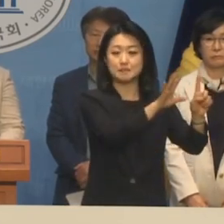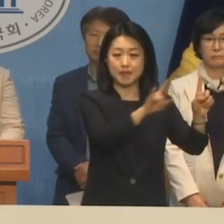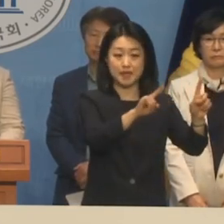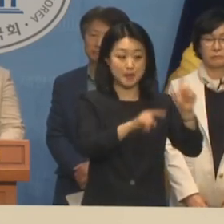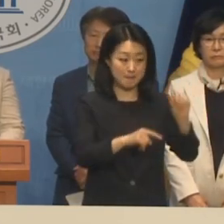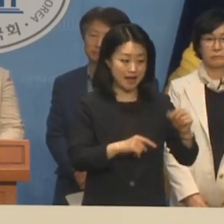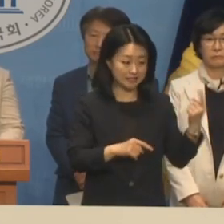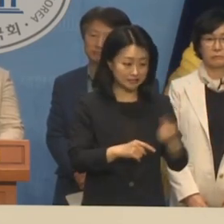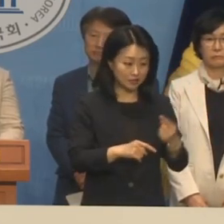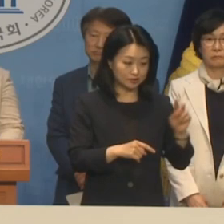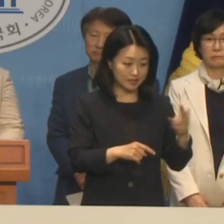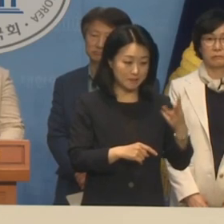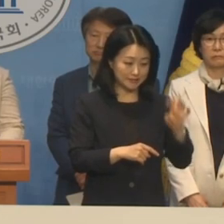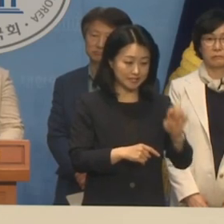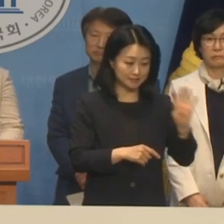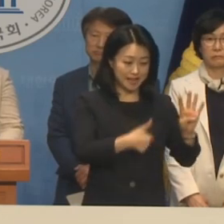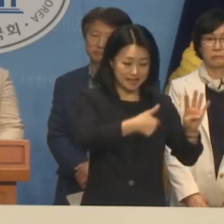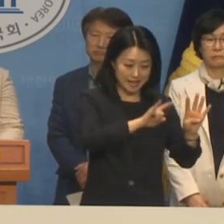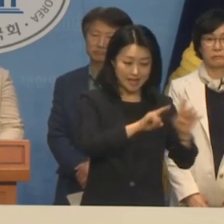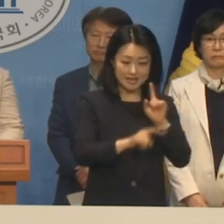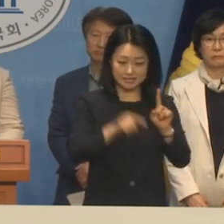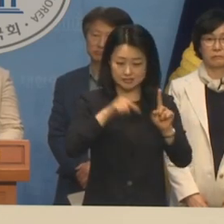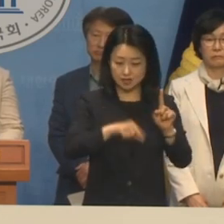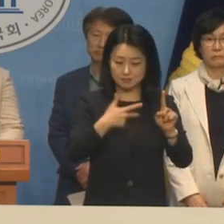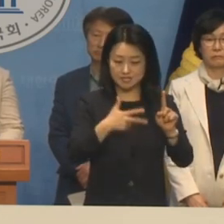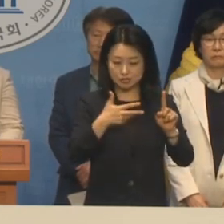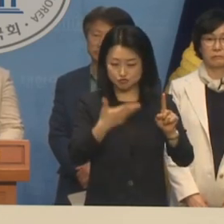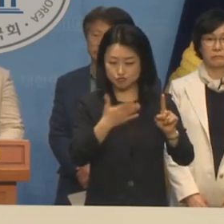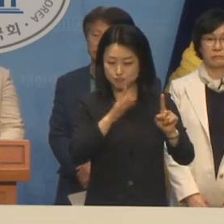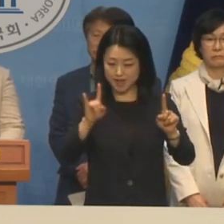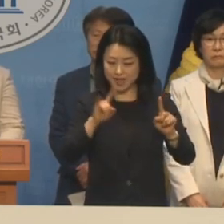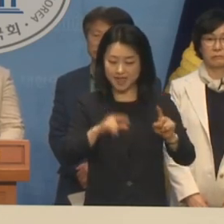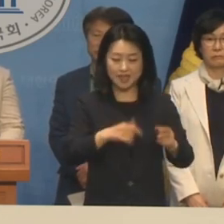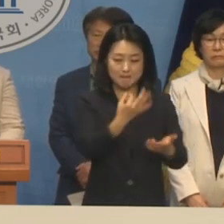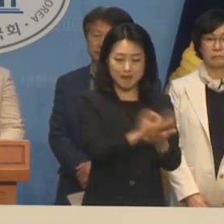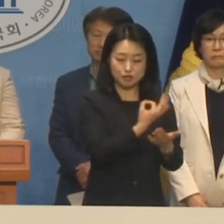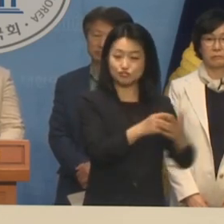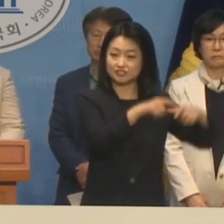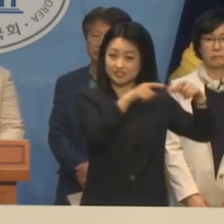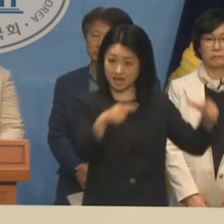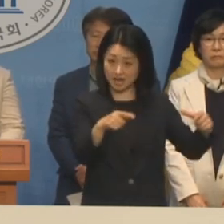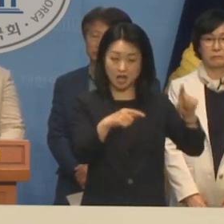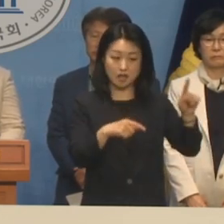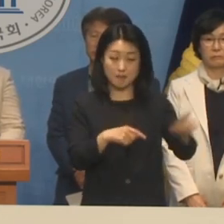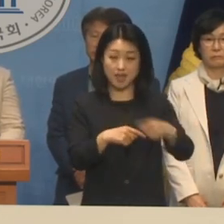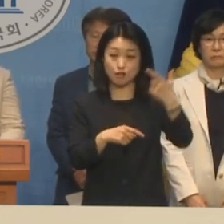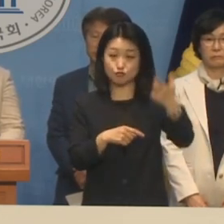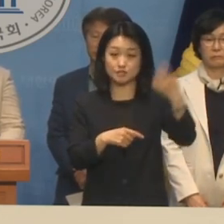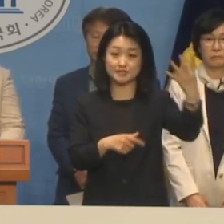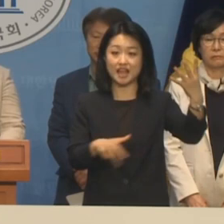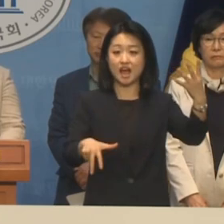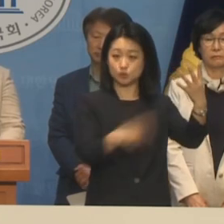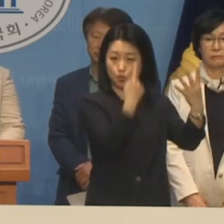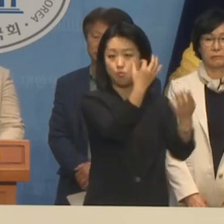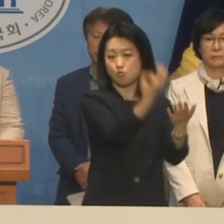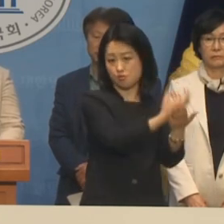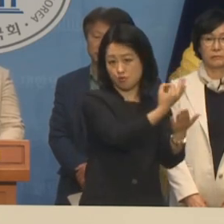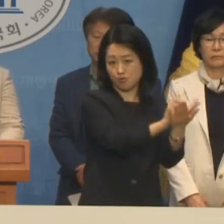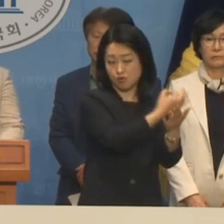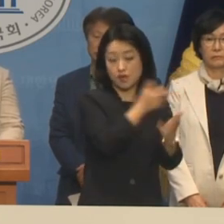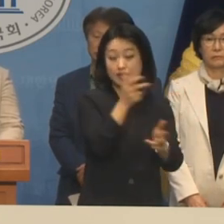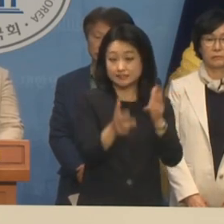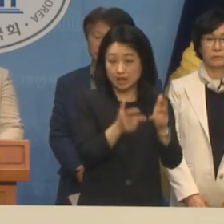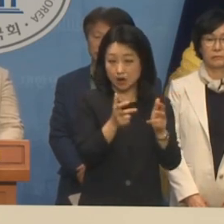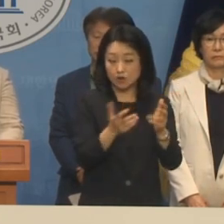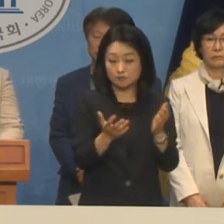11,844개, 매출액은 1.79배 증가하여 164조 원, 산업의